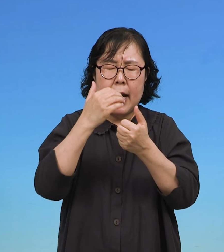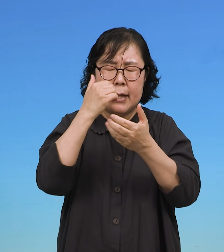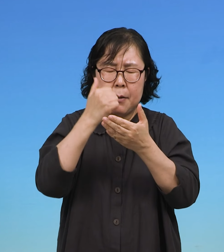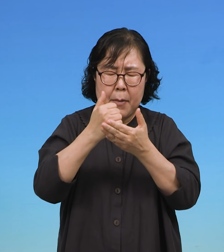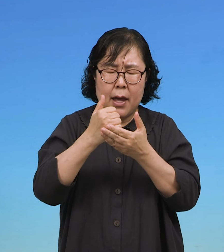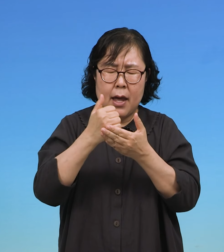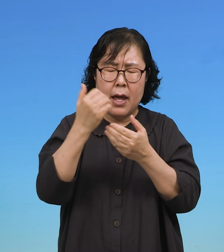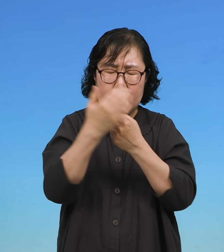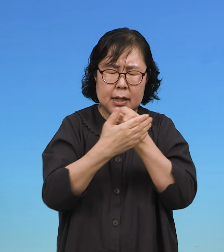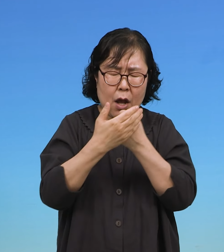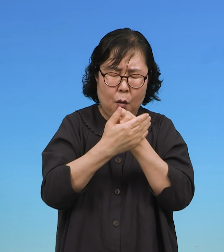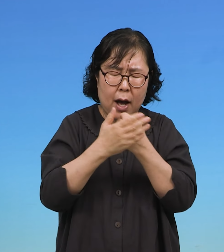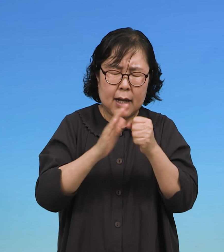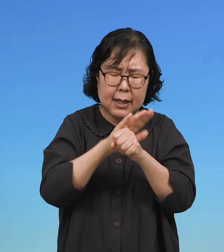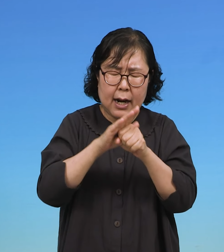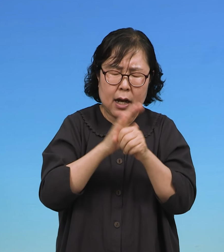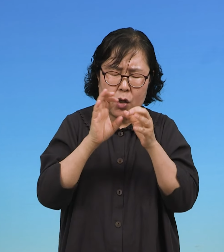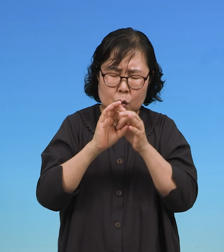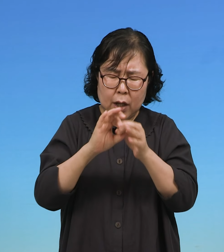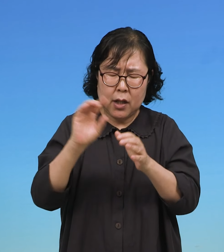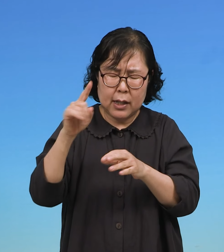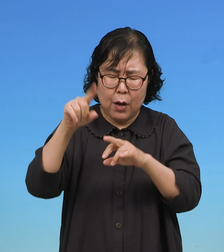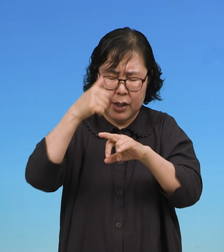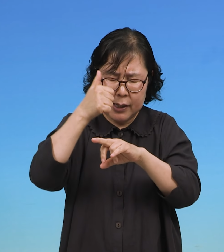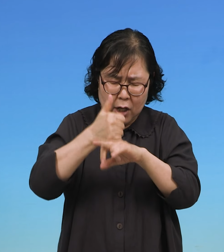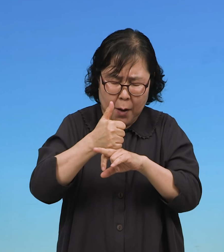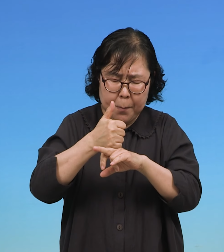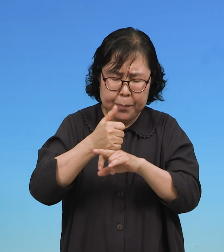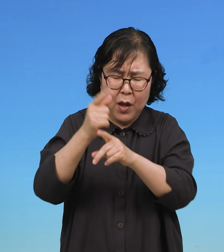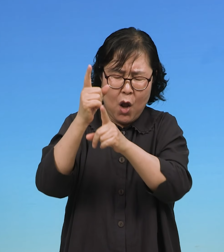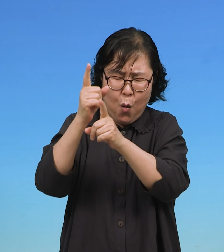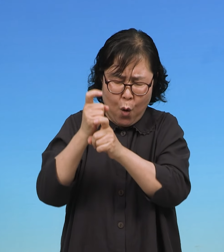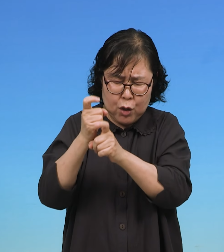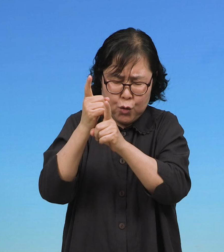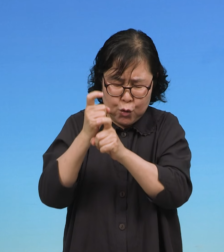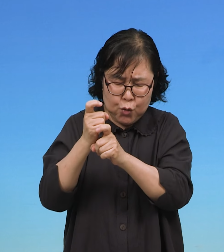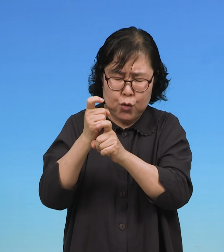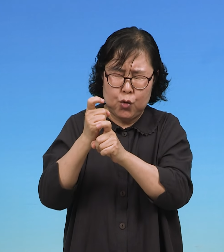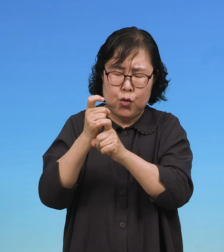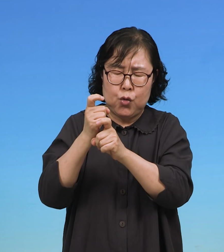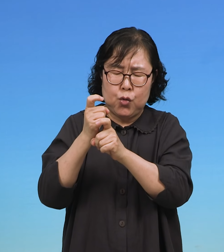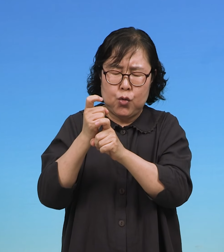잡아 죽이려고 달려드는 그 상황에서도 지치지 않을 이유가 있다면